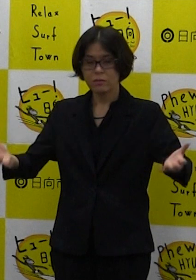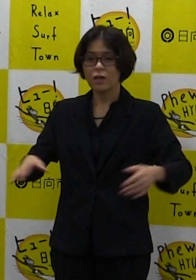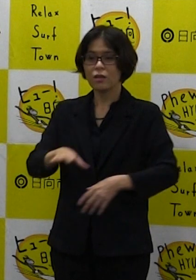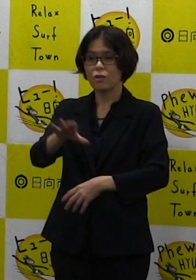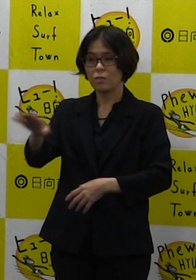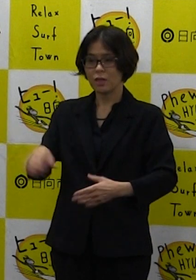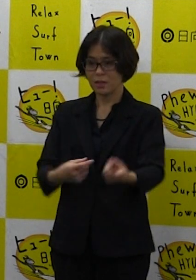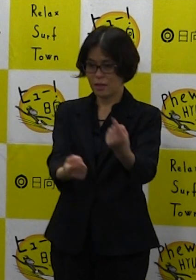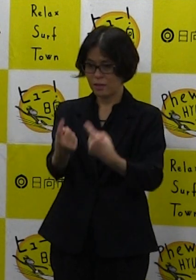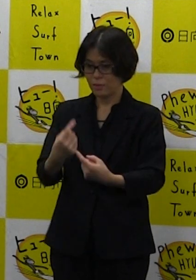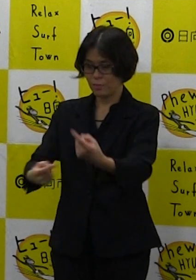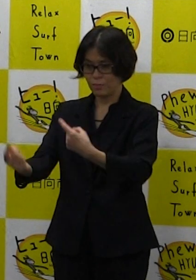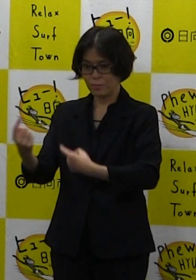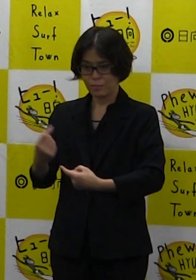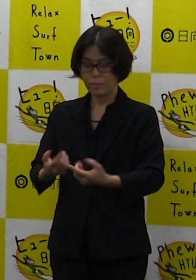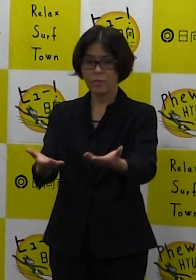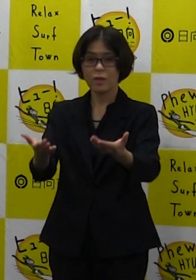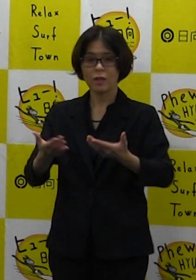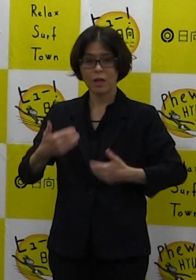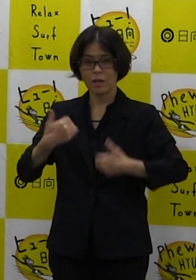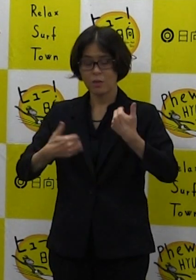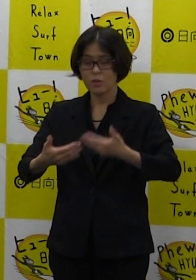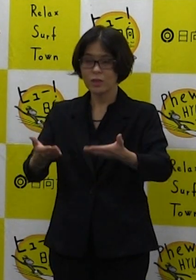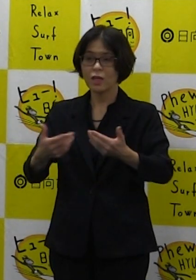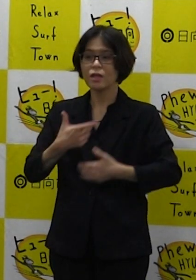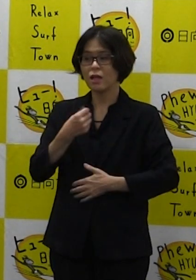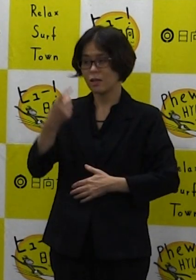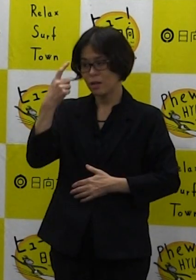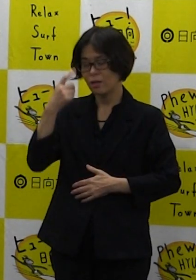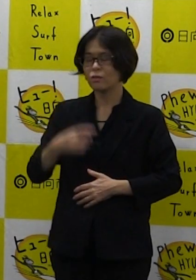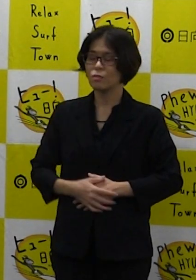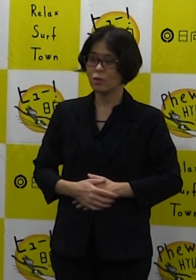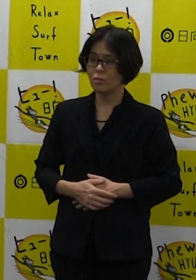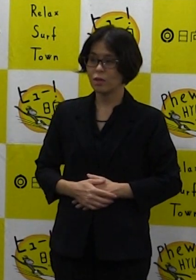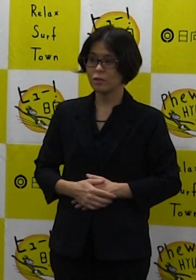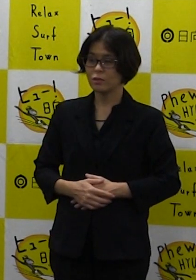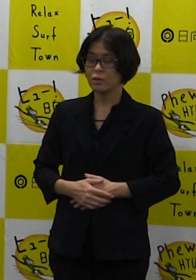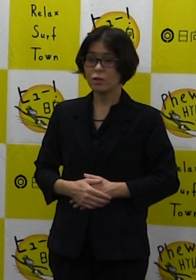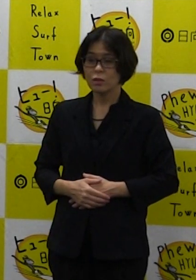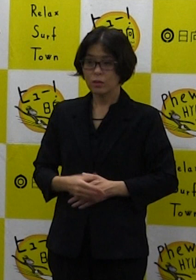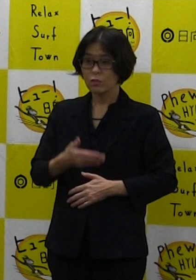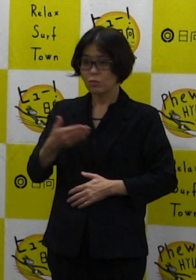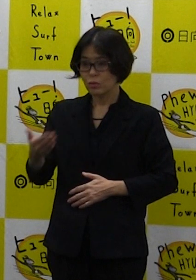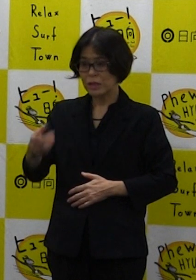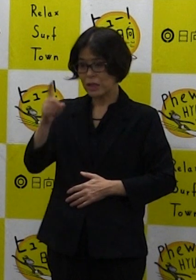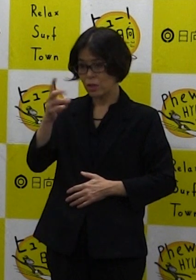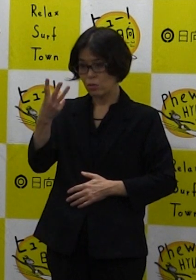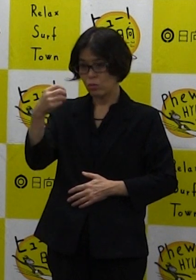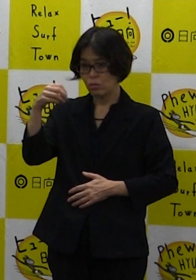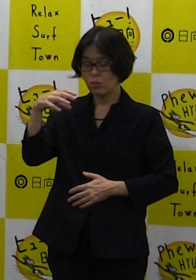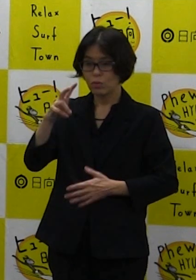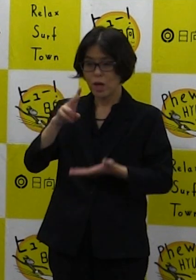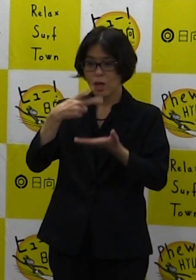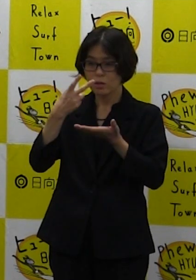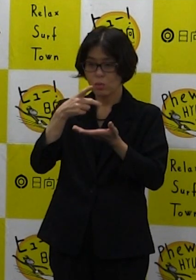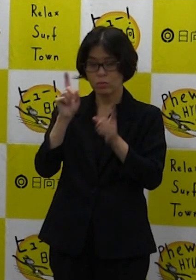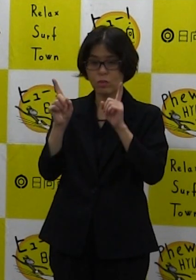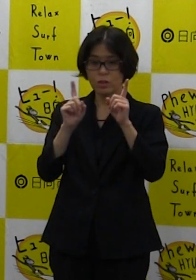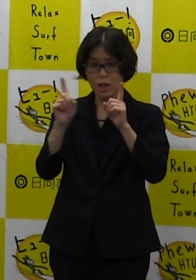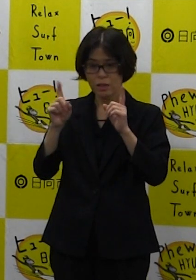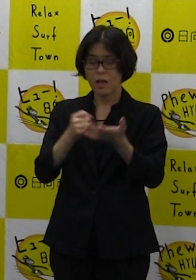ご来場いただき楽しんでいただきたいと思います次にヒューヒューが食の祭典